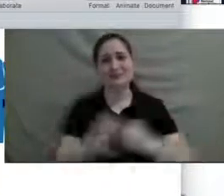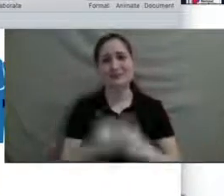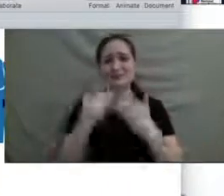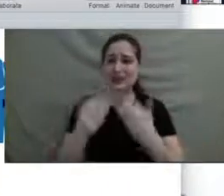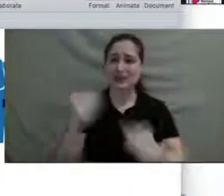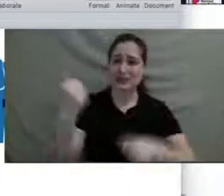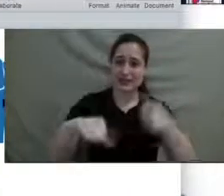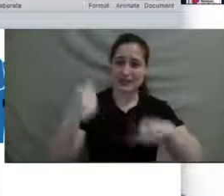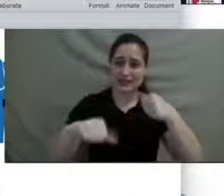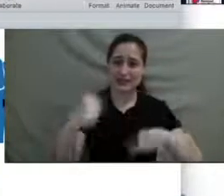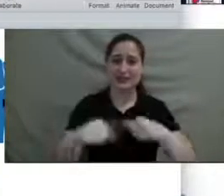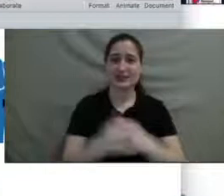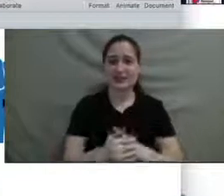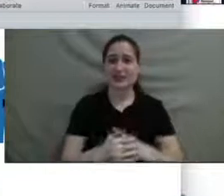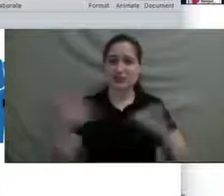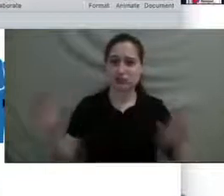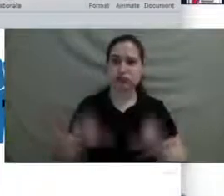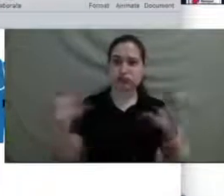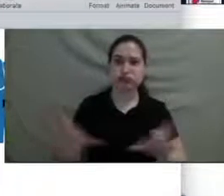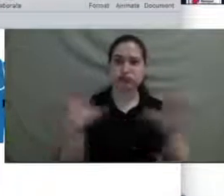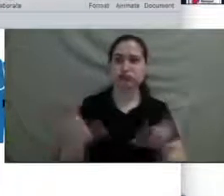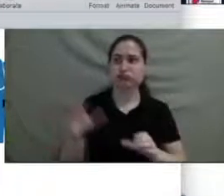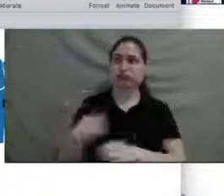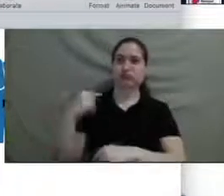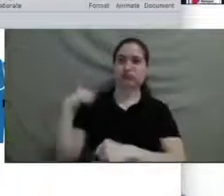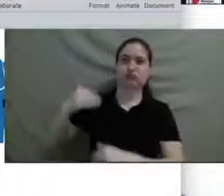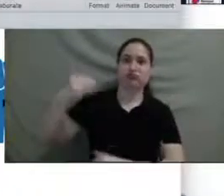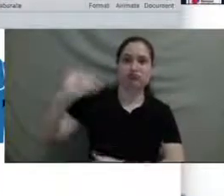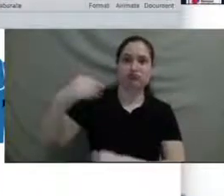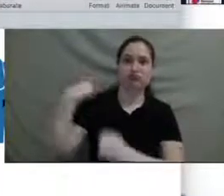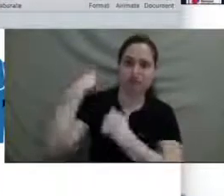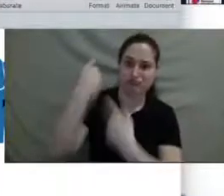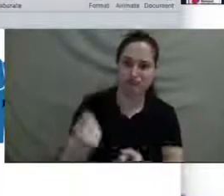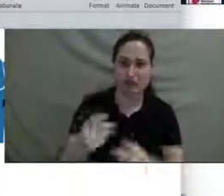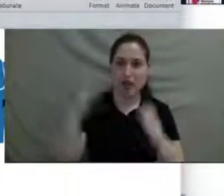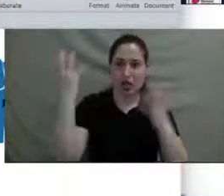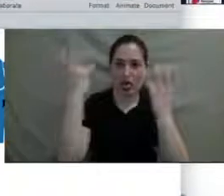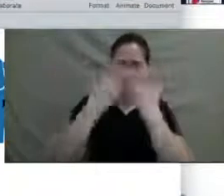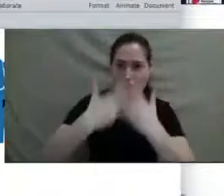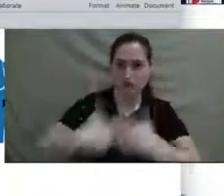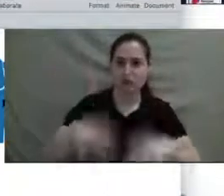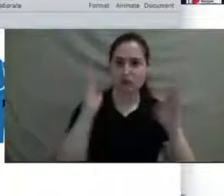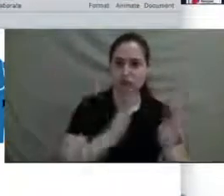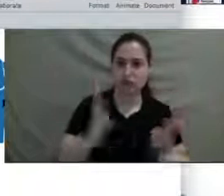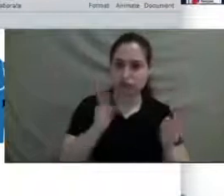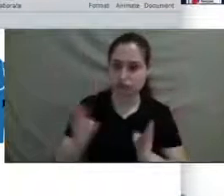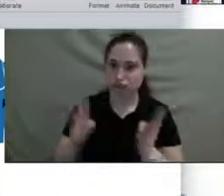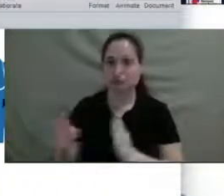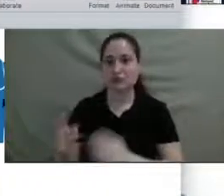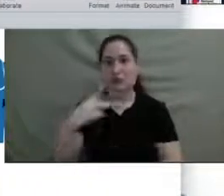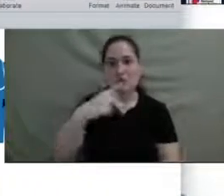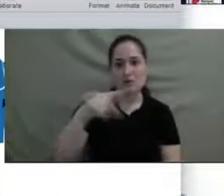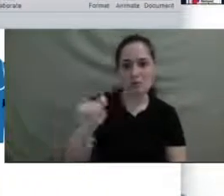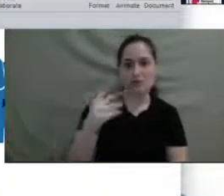Lisa. Estamos hace varios días con toda la preparación de las